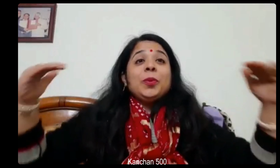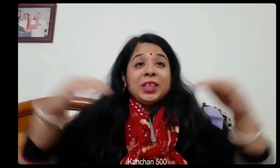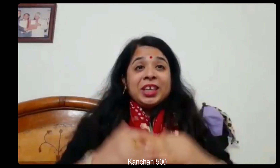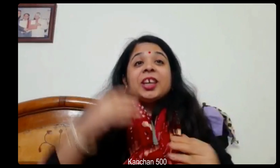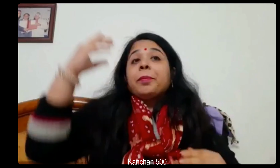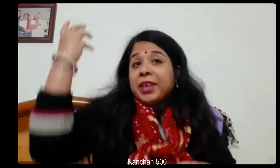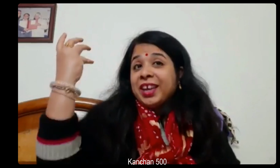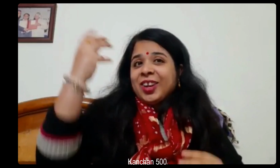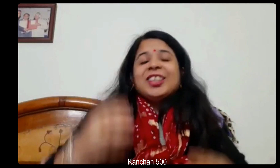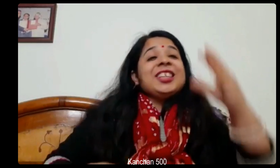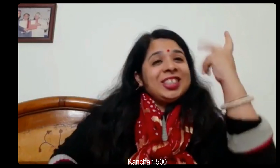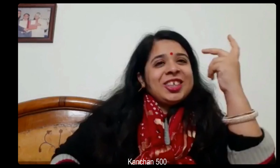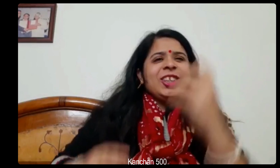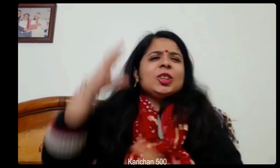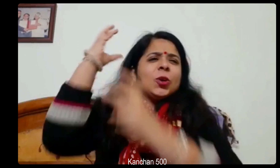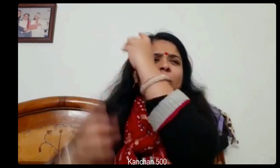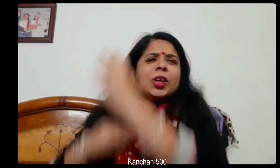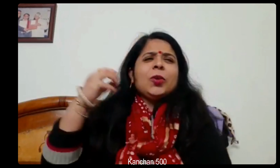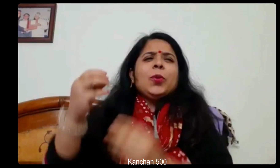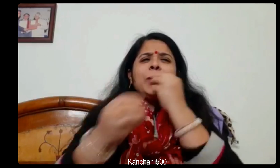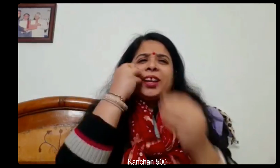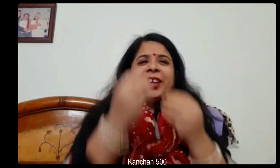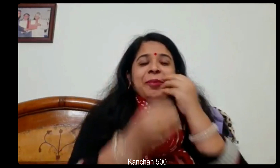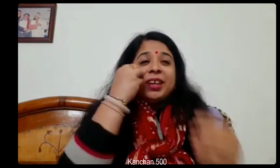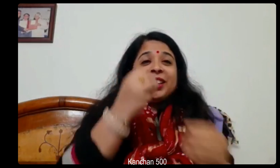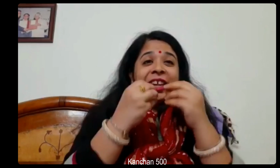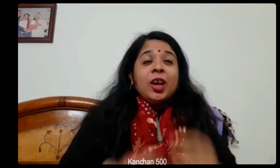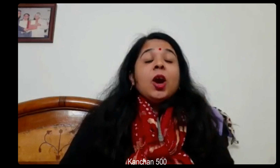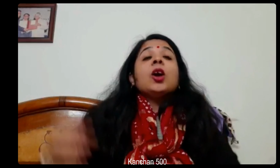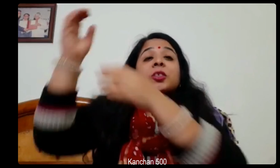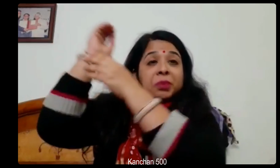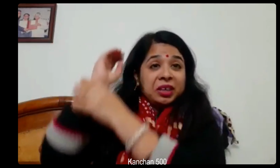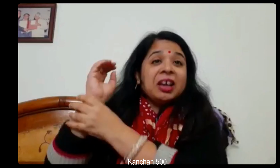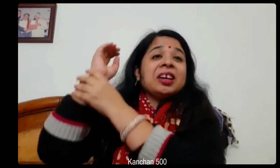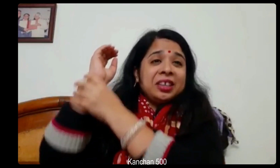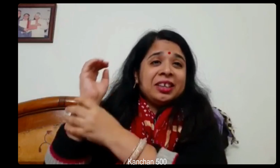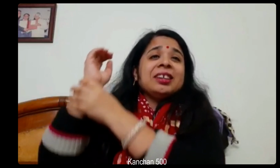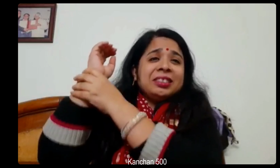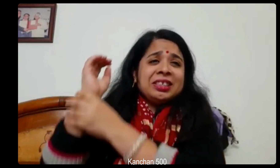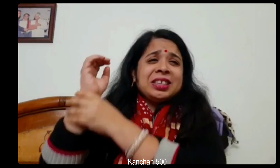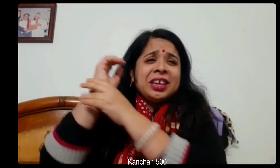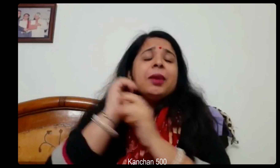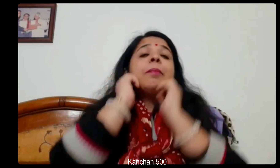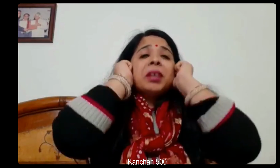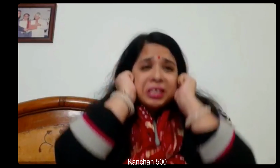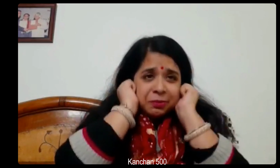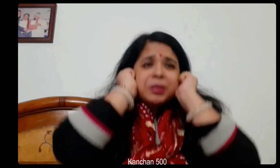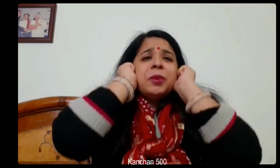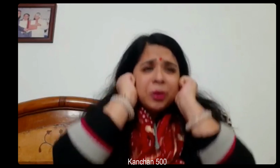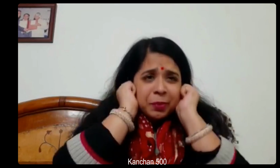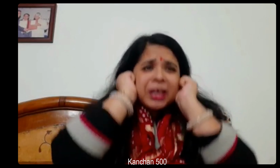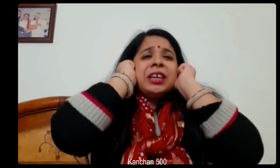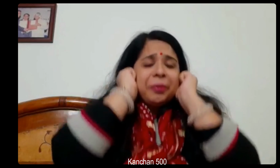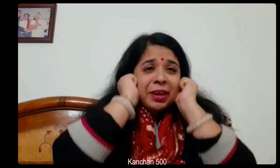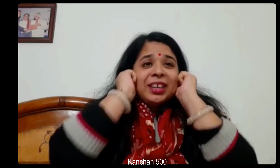स्कूल बिल्डिंग के बेर लीची तोड़कर खूब खैले बानी, अगर जो पकड़ा गई नी गलती से पनिशमेंट भी हम पहले